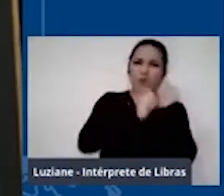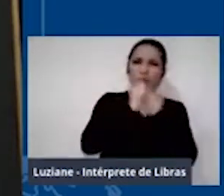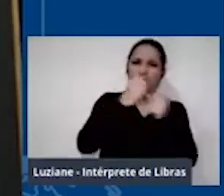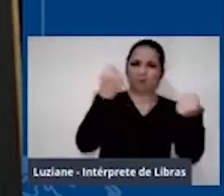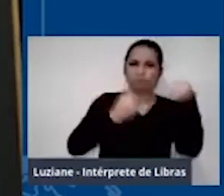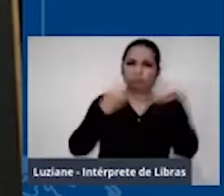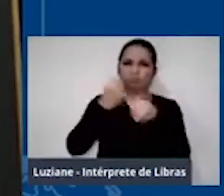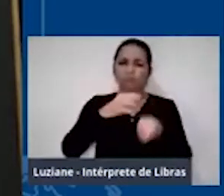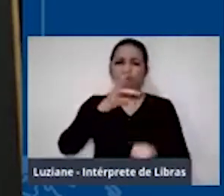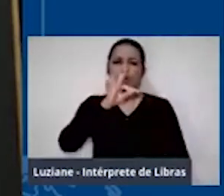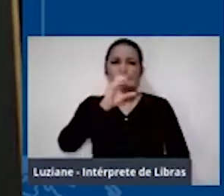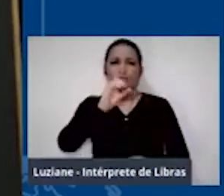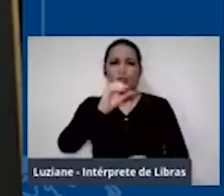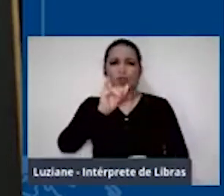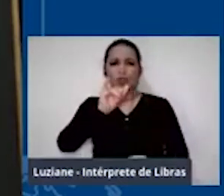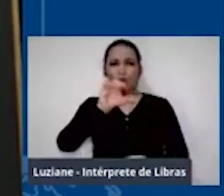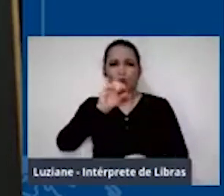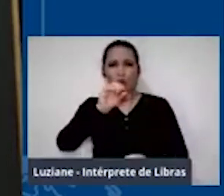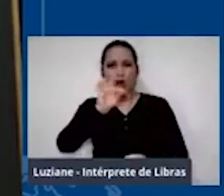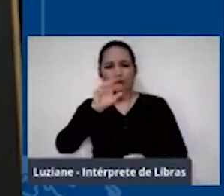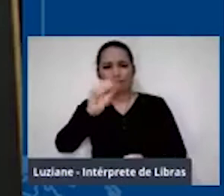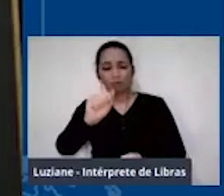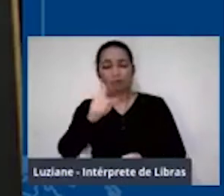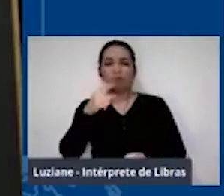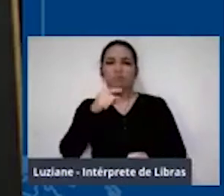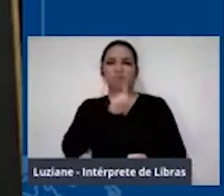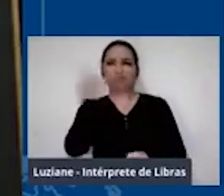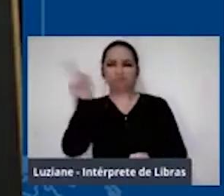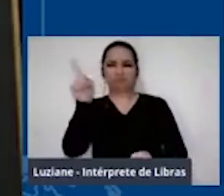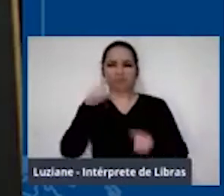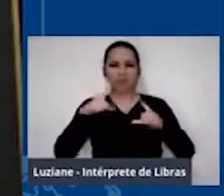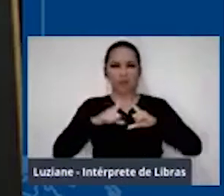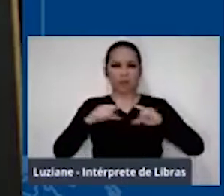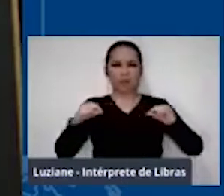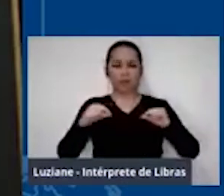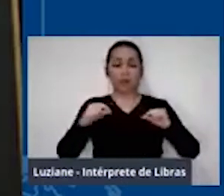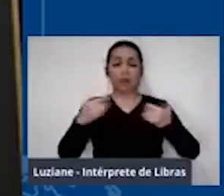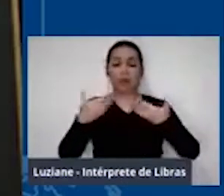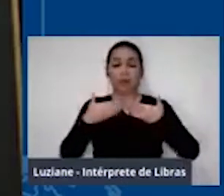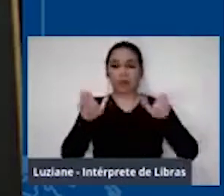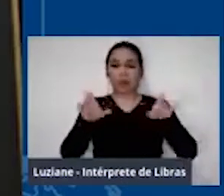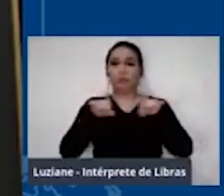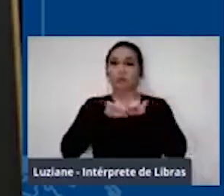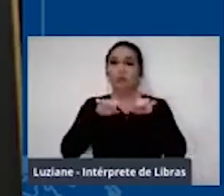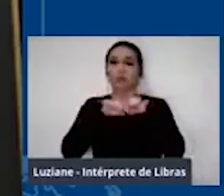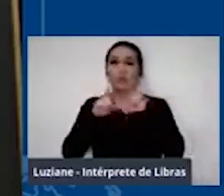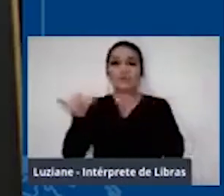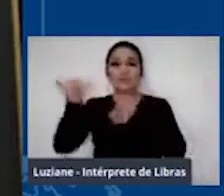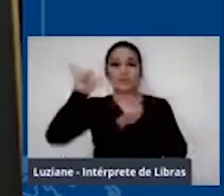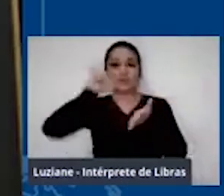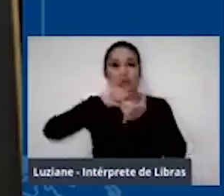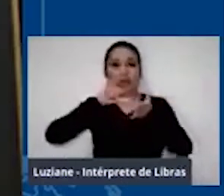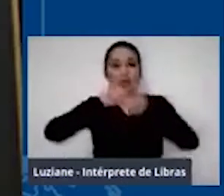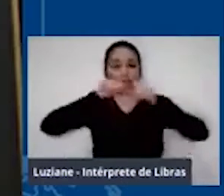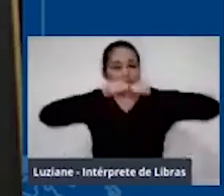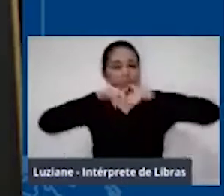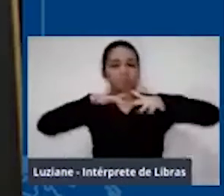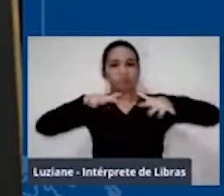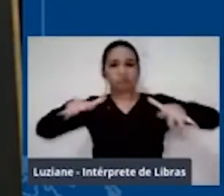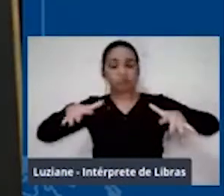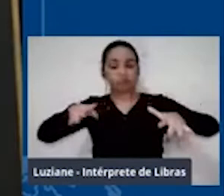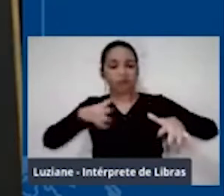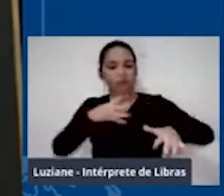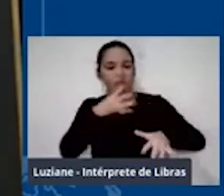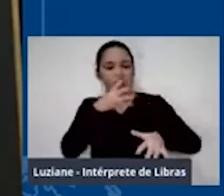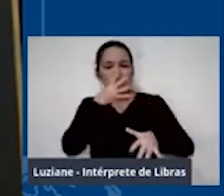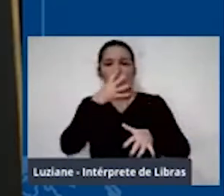agora mais, eles abriram um centro de distribuição em Guaíba e estão impressionados com a qualidade da mão de